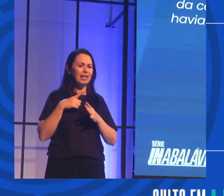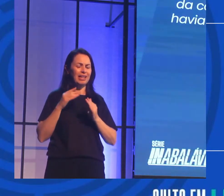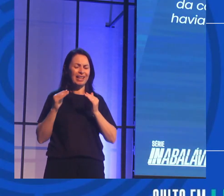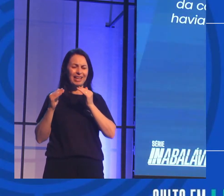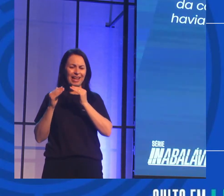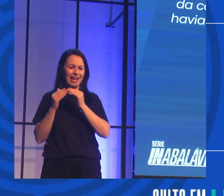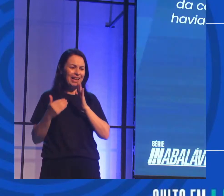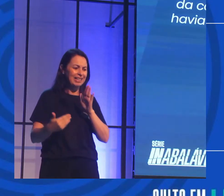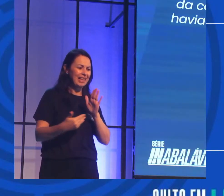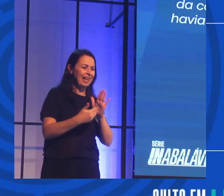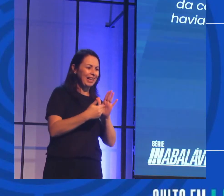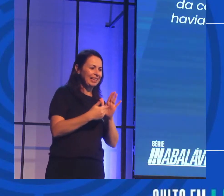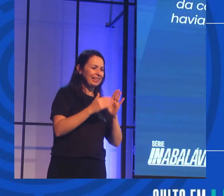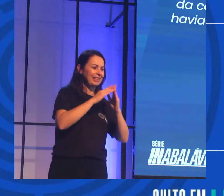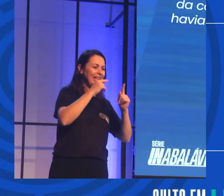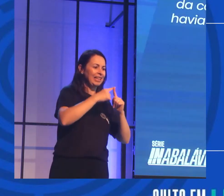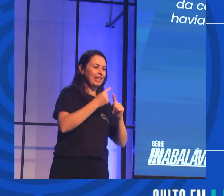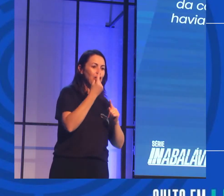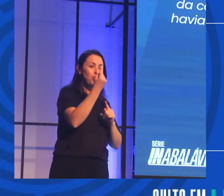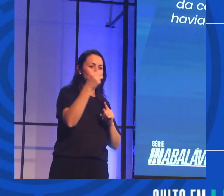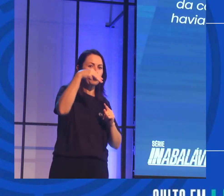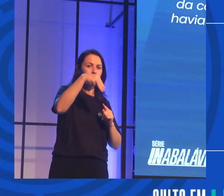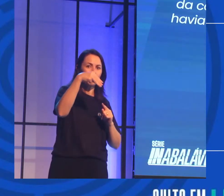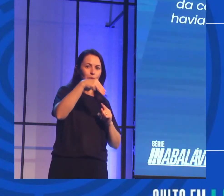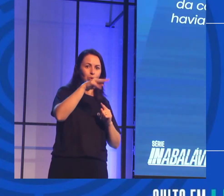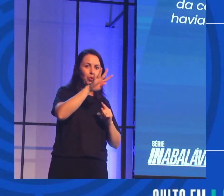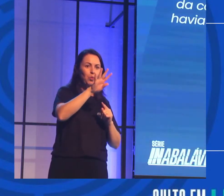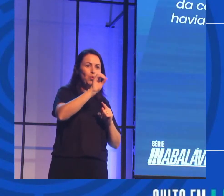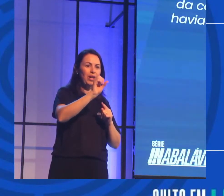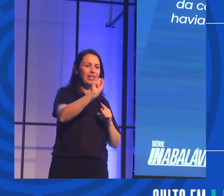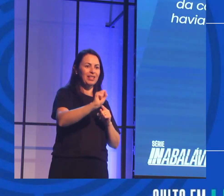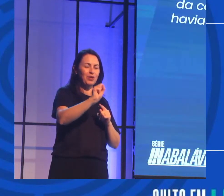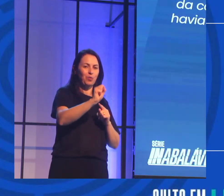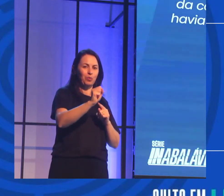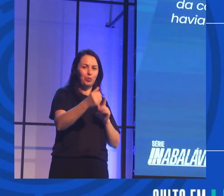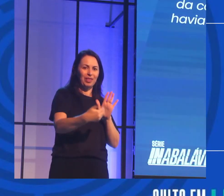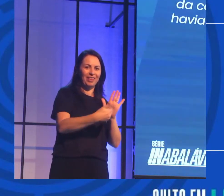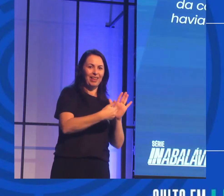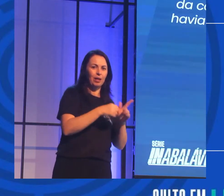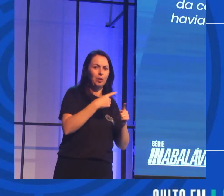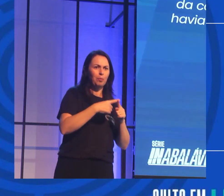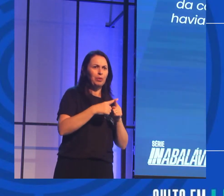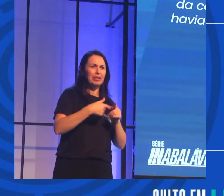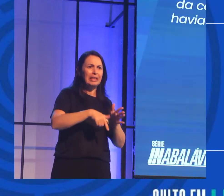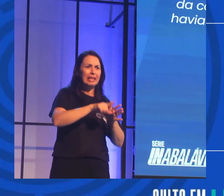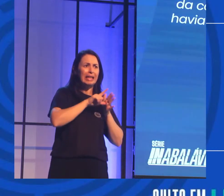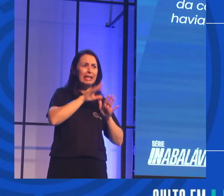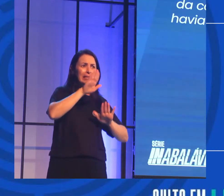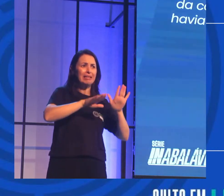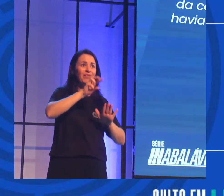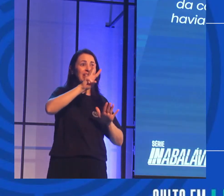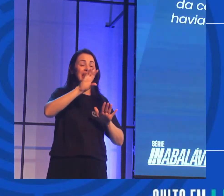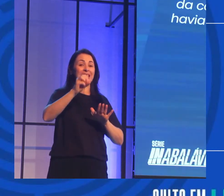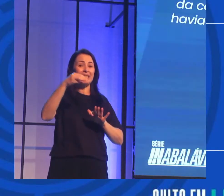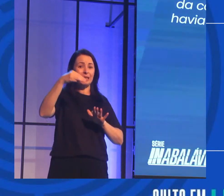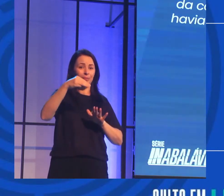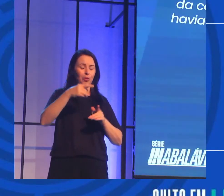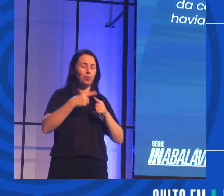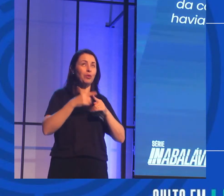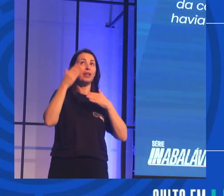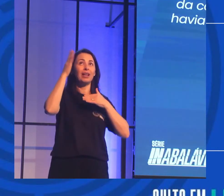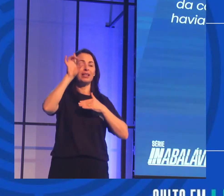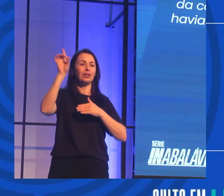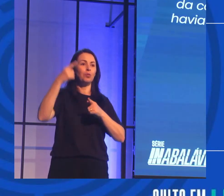incríveis 1 minuto e 40 segundos para chegar até aqui. O que antigamente era meia hora às vezes. Então, graças a Deus. Mas eu